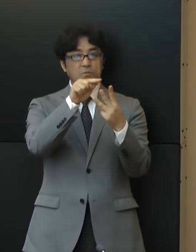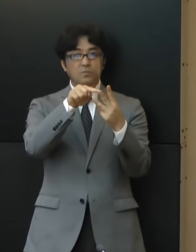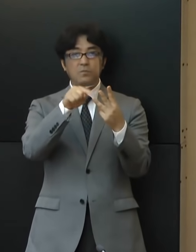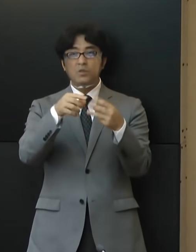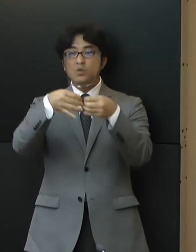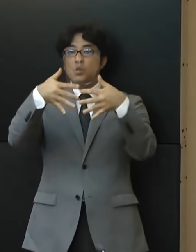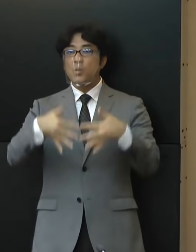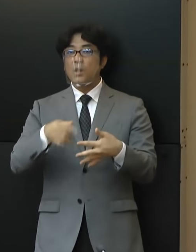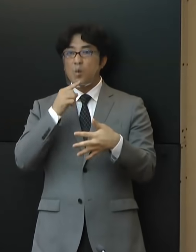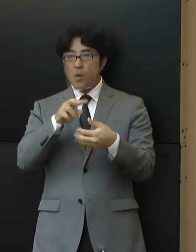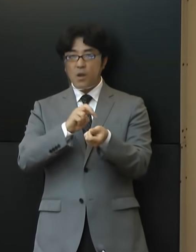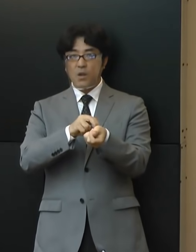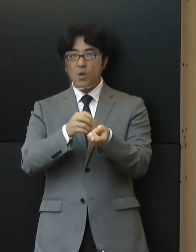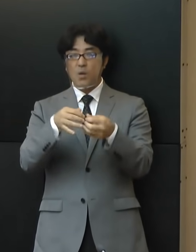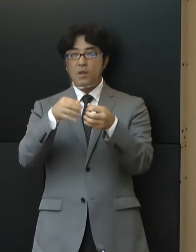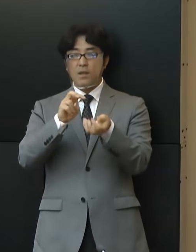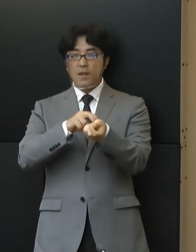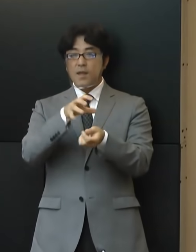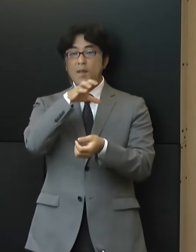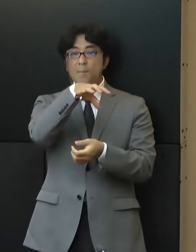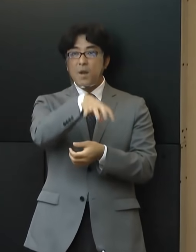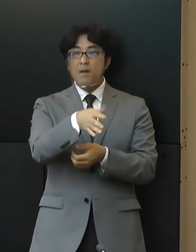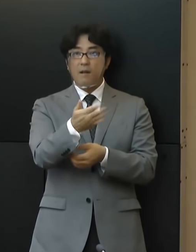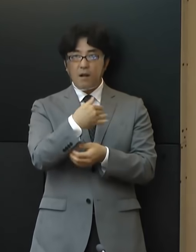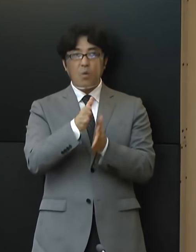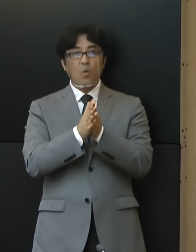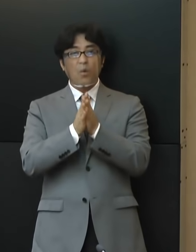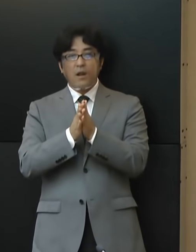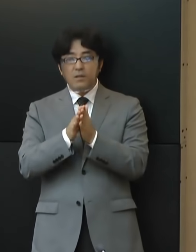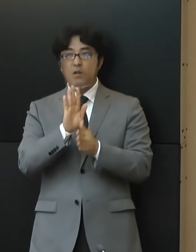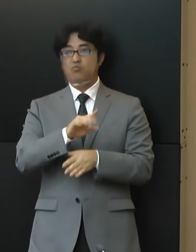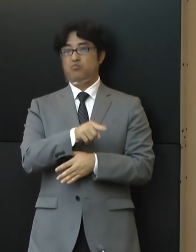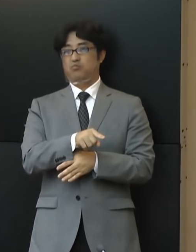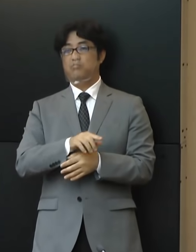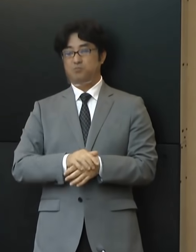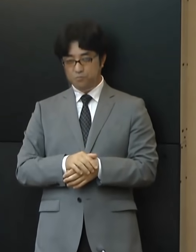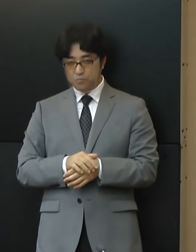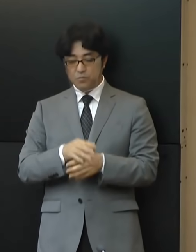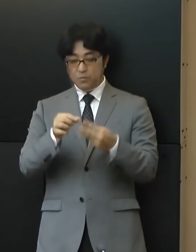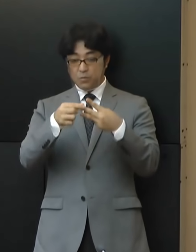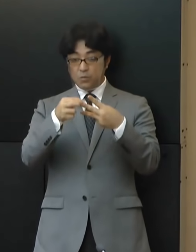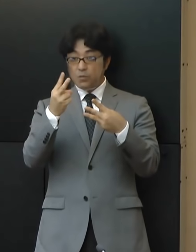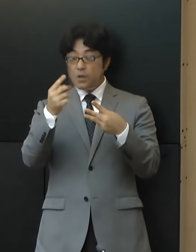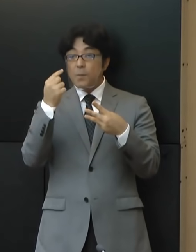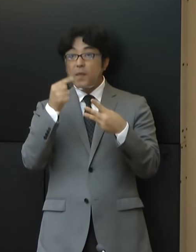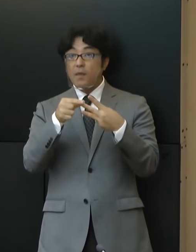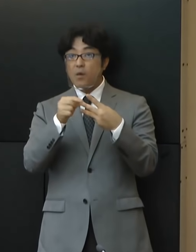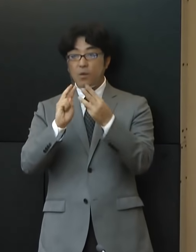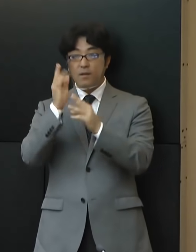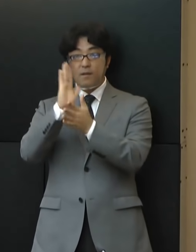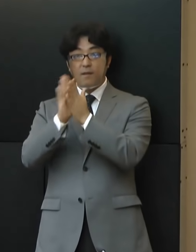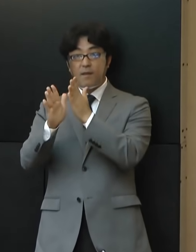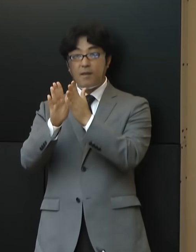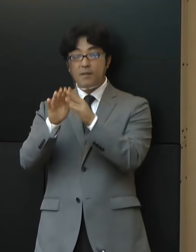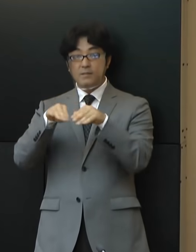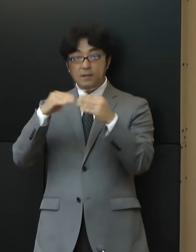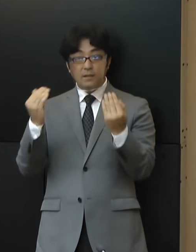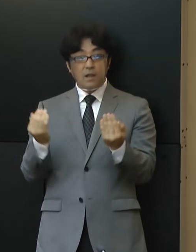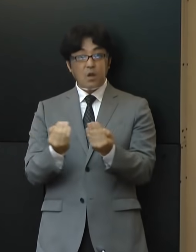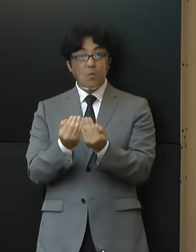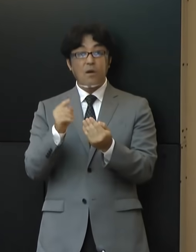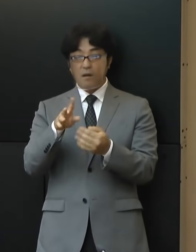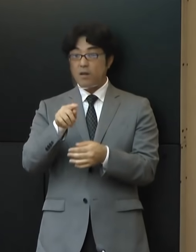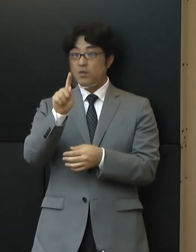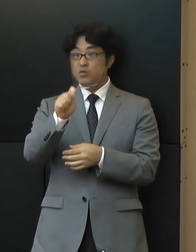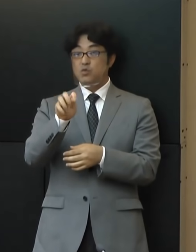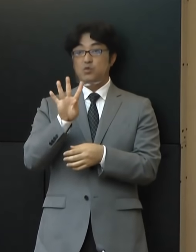ているということです。2つ目の条件、つまり10万人あたりでいうと、沖縄県全体では14人の患者さ